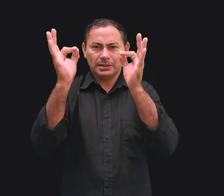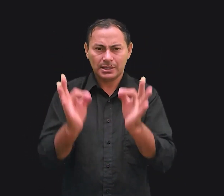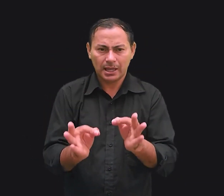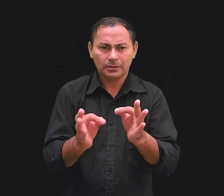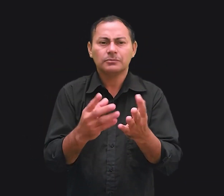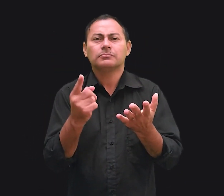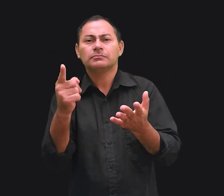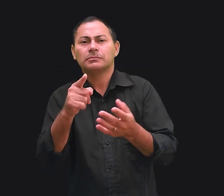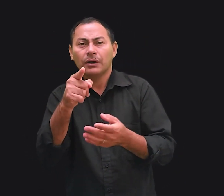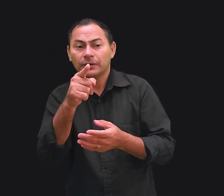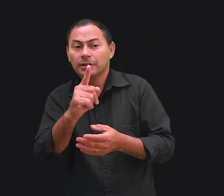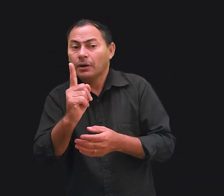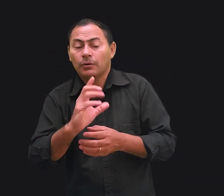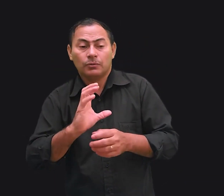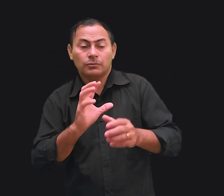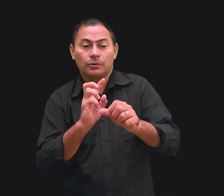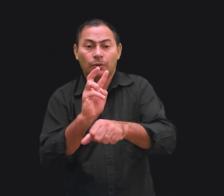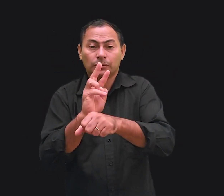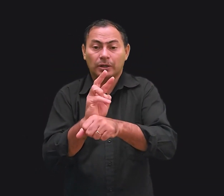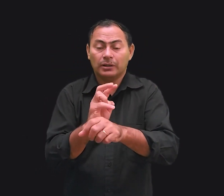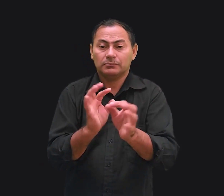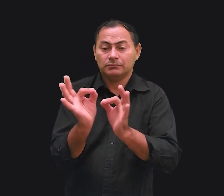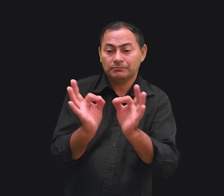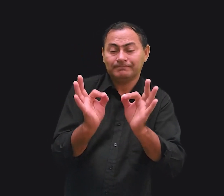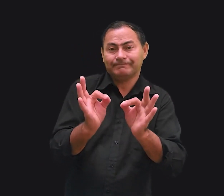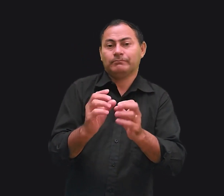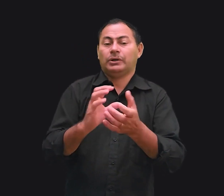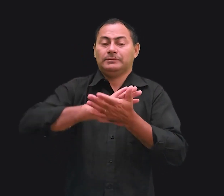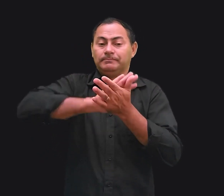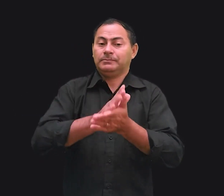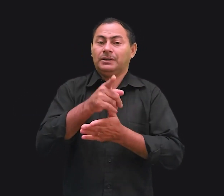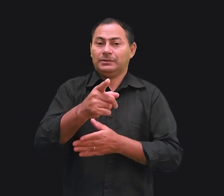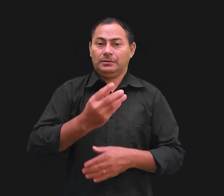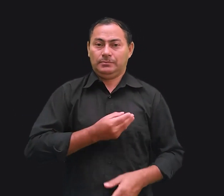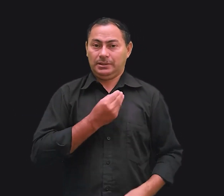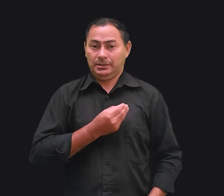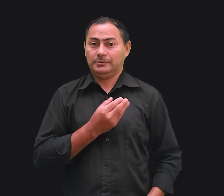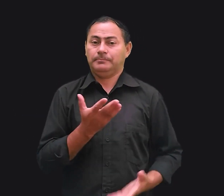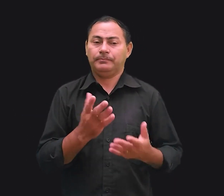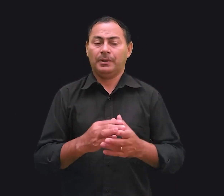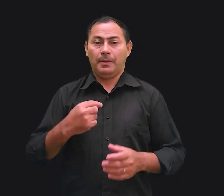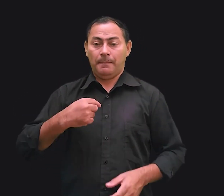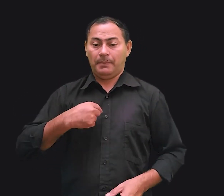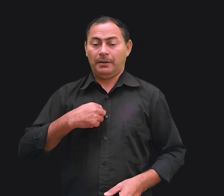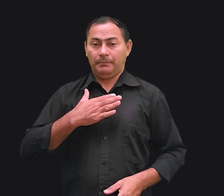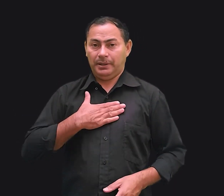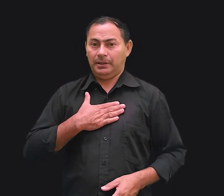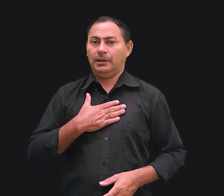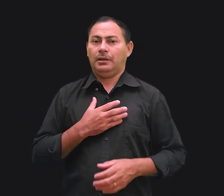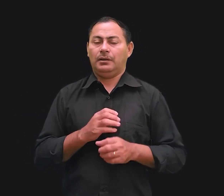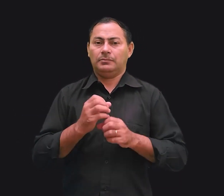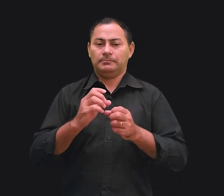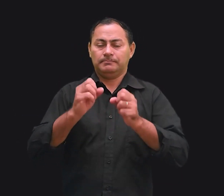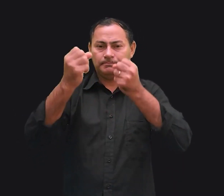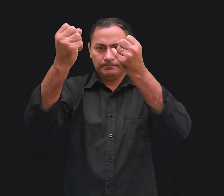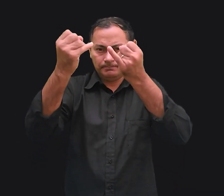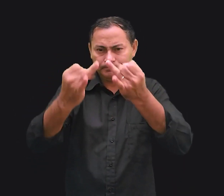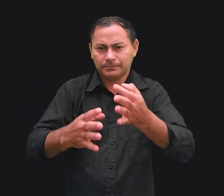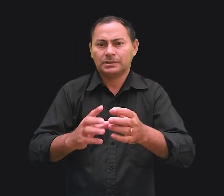o que é certo? Mas se você não se controlar, isso pode destruir você. Para mim, este é um grande ensinamento sobre